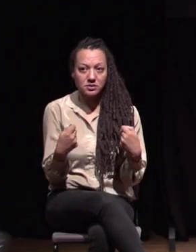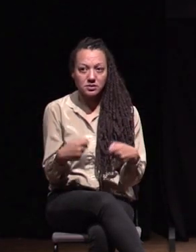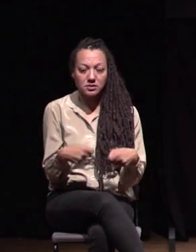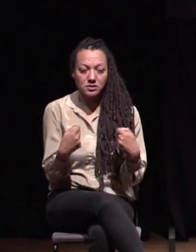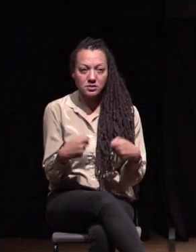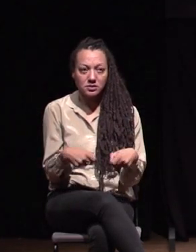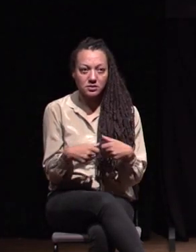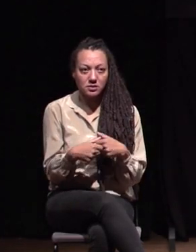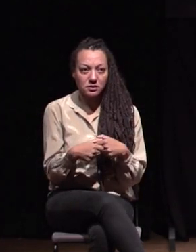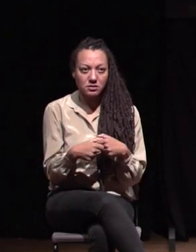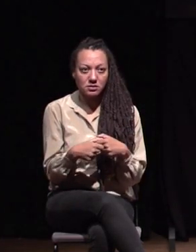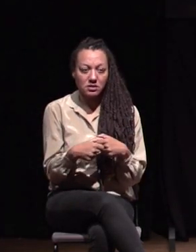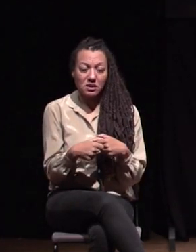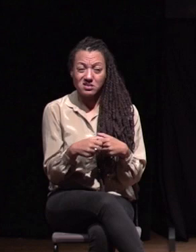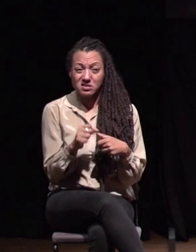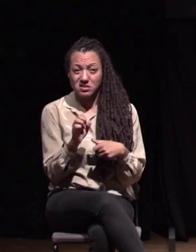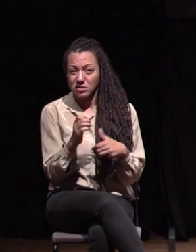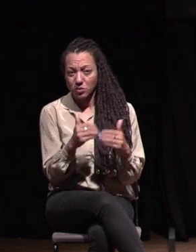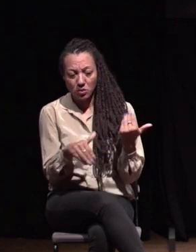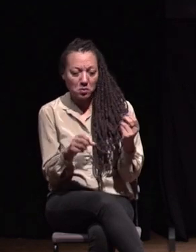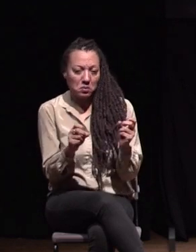Podemos não concordar com tudo.